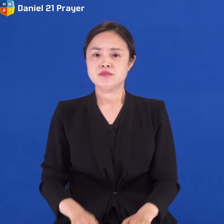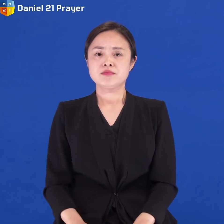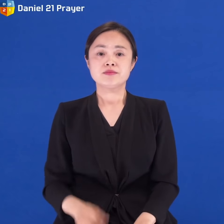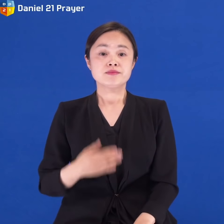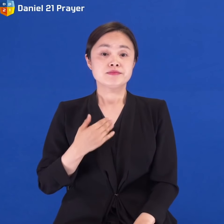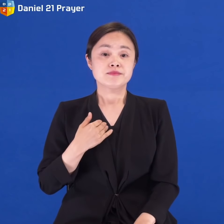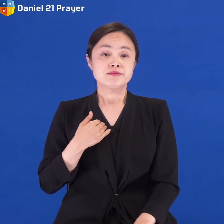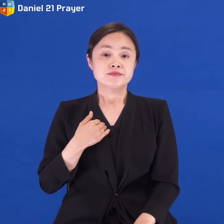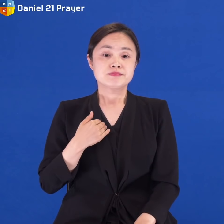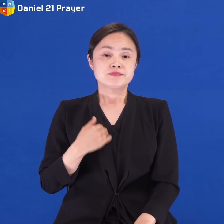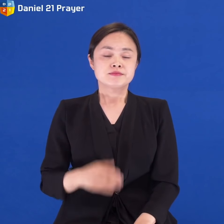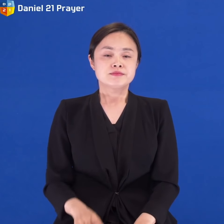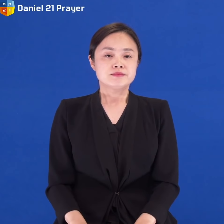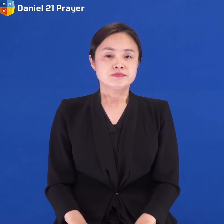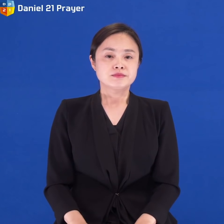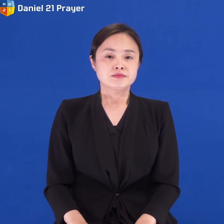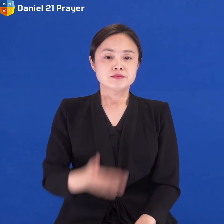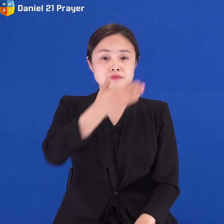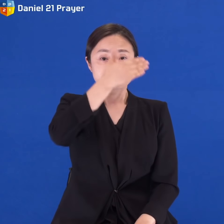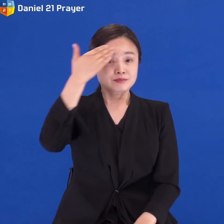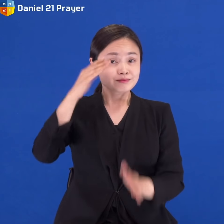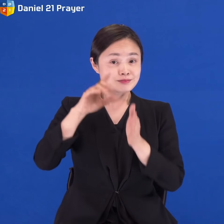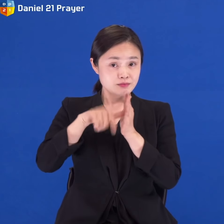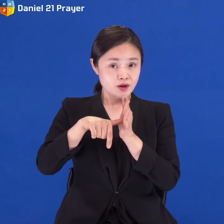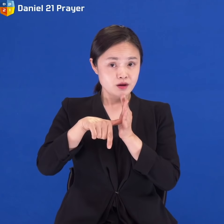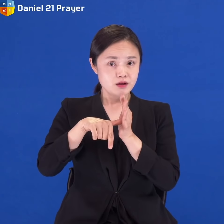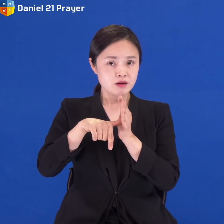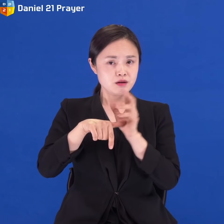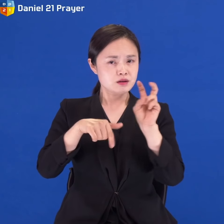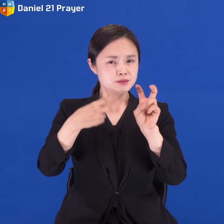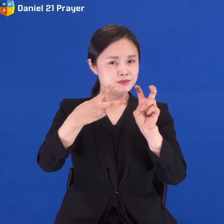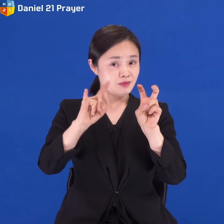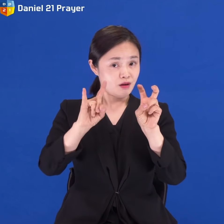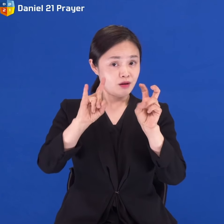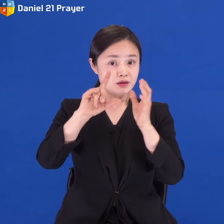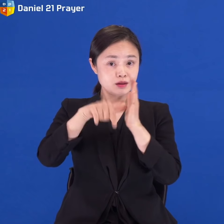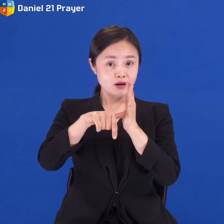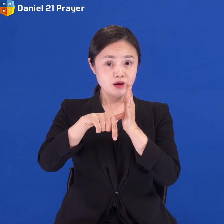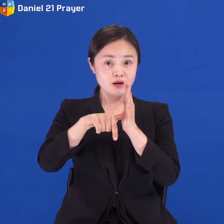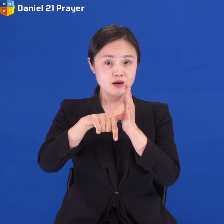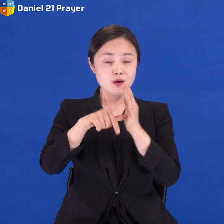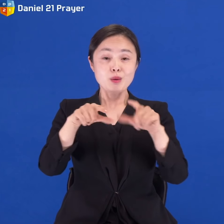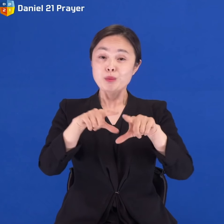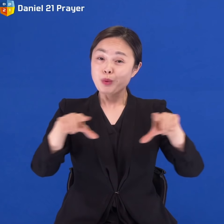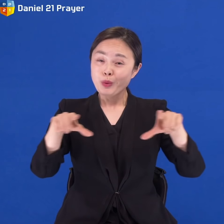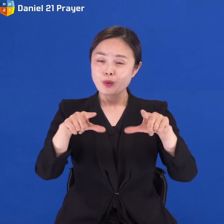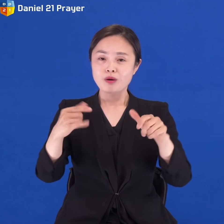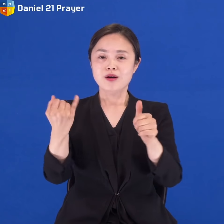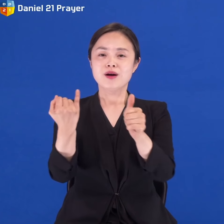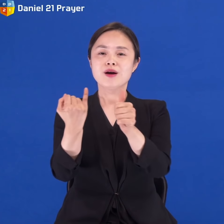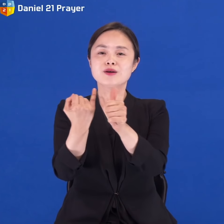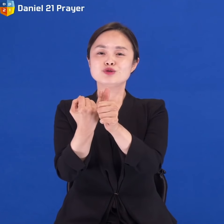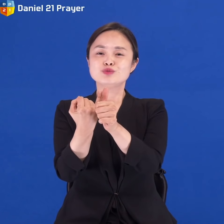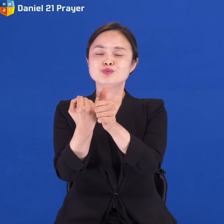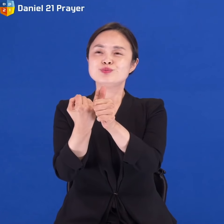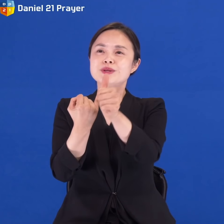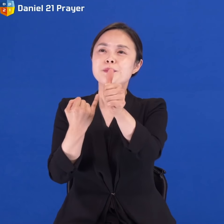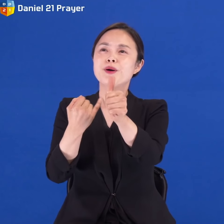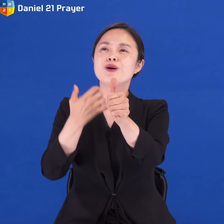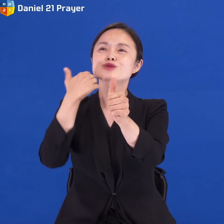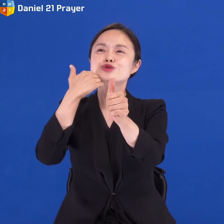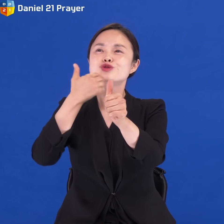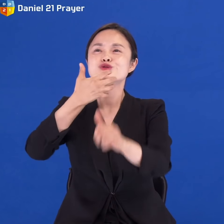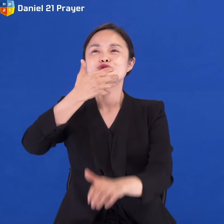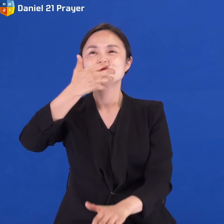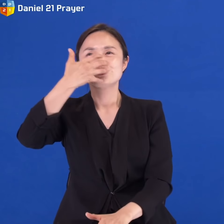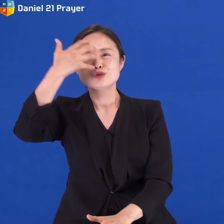30이 넘도록 결혼을 해야겠다, 좋은 배우자를 기대하는 걸